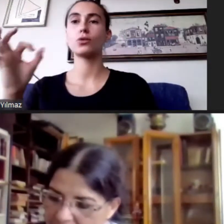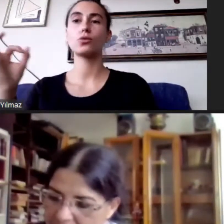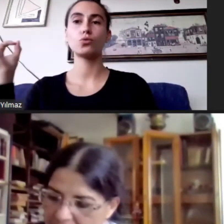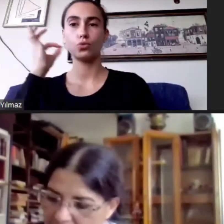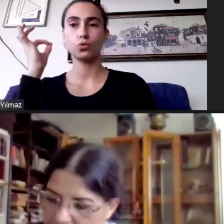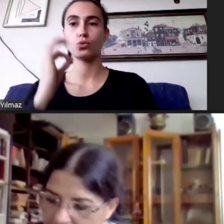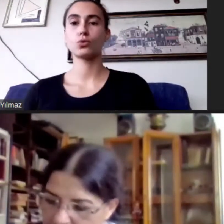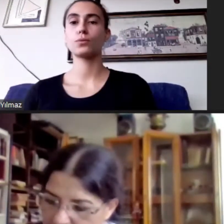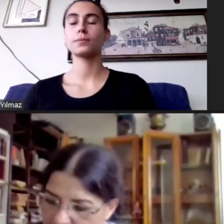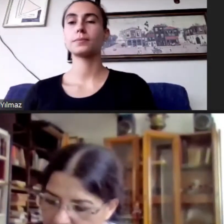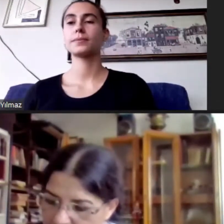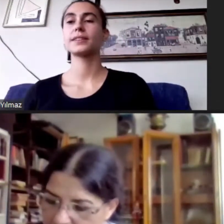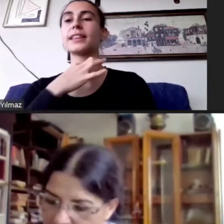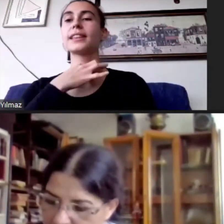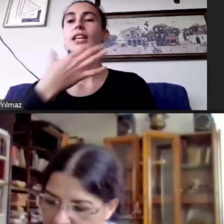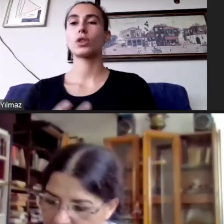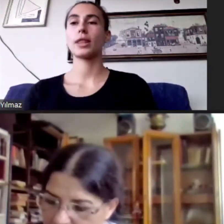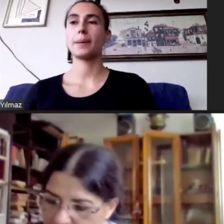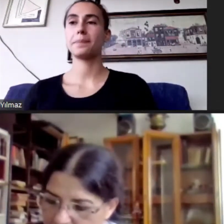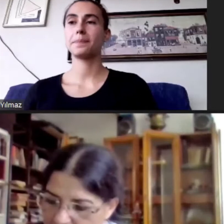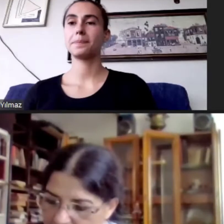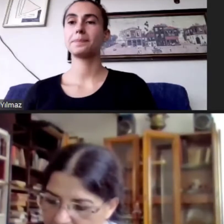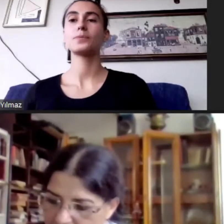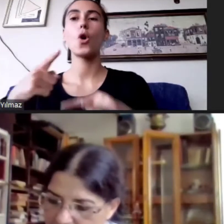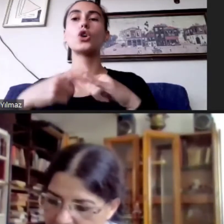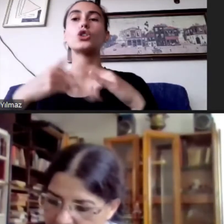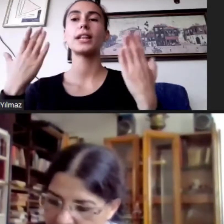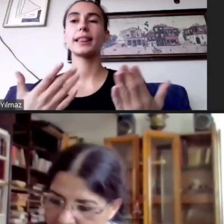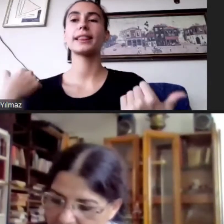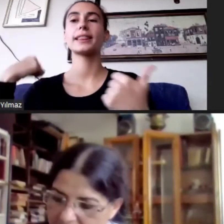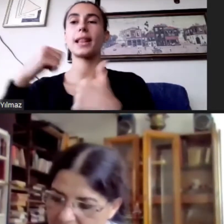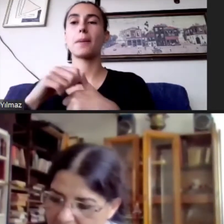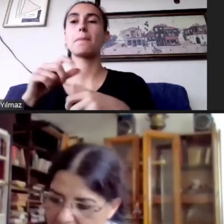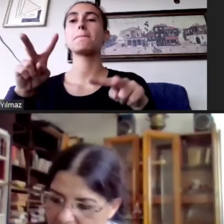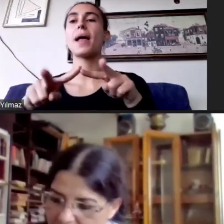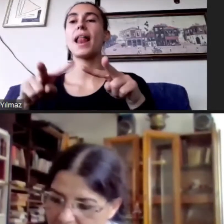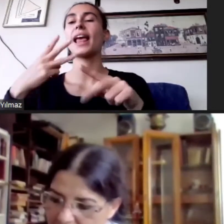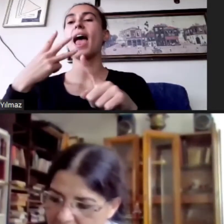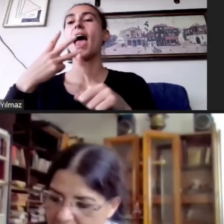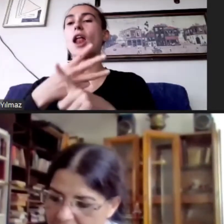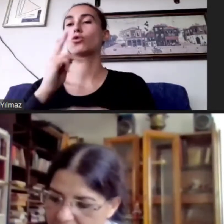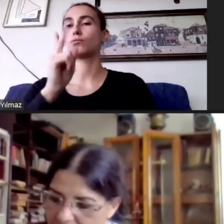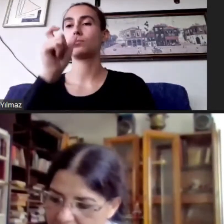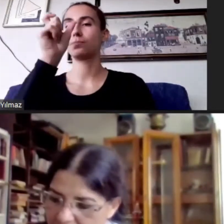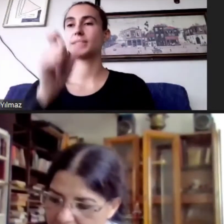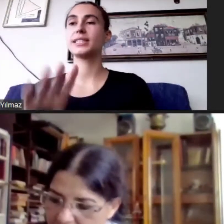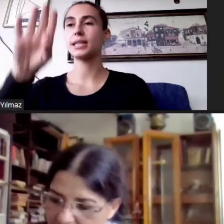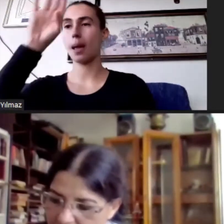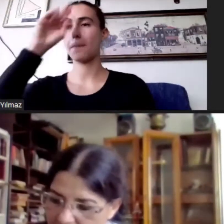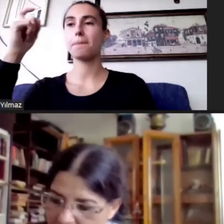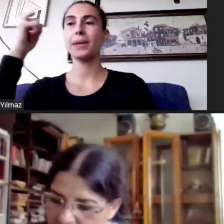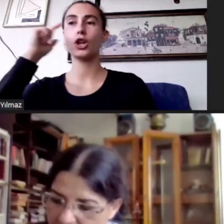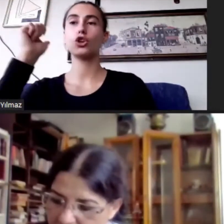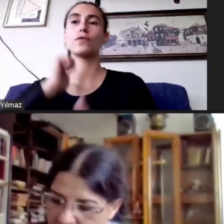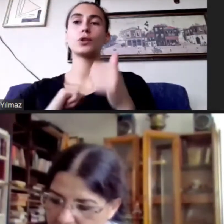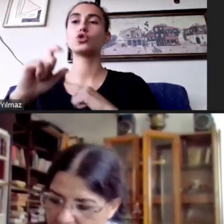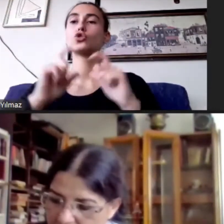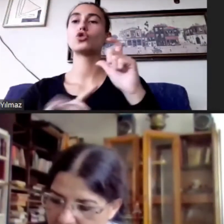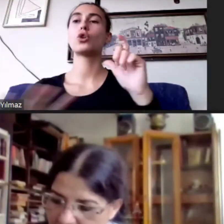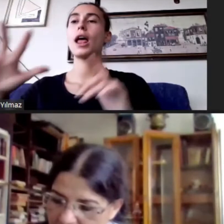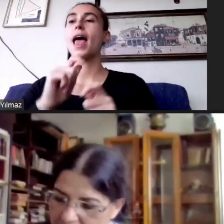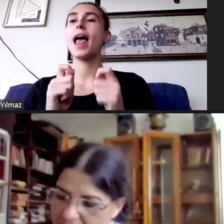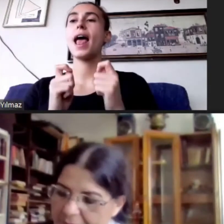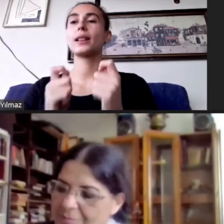Duyuluyor. Teşekkür ederim. Hoş geldiniz tekrar. Melike Ergün ben. İstanbul Bilgi Üniversitesi Sosyoloji ve Eğitim